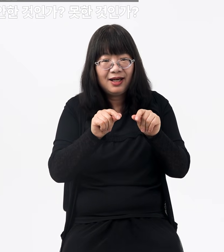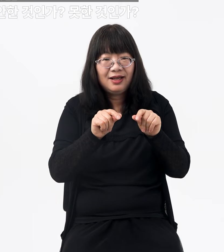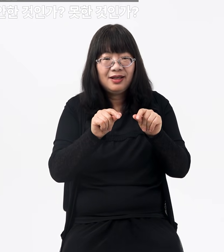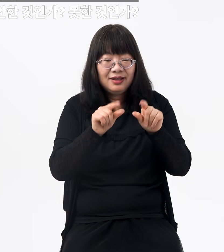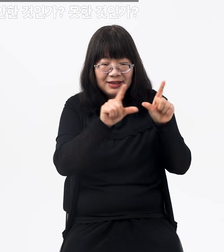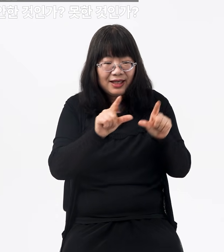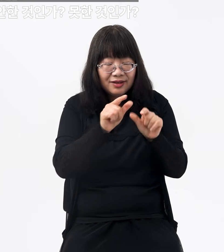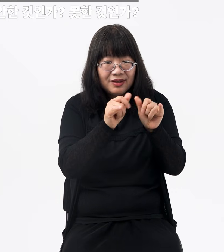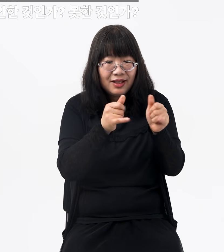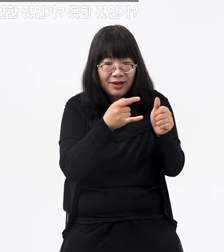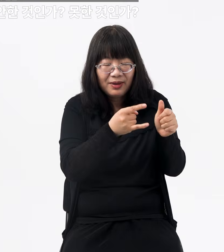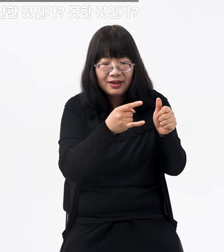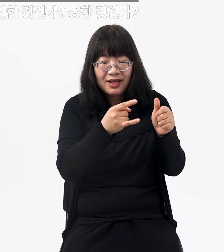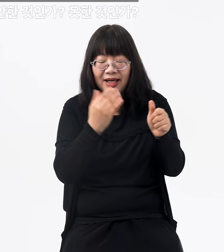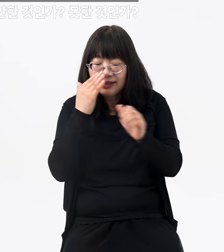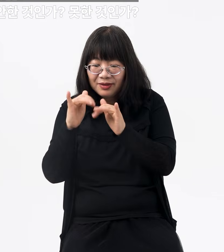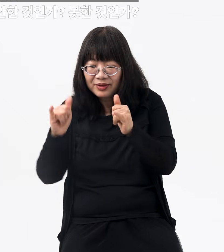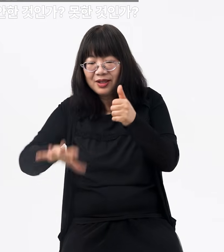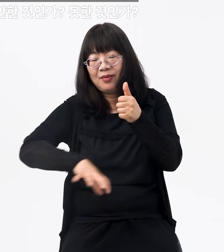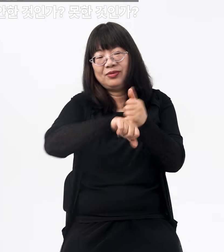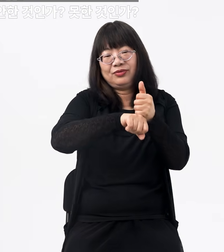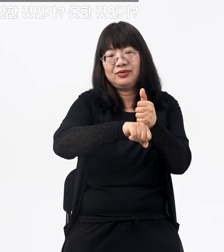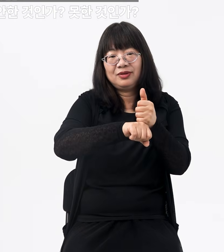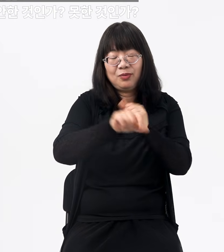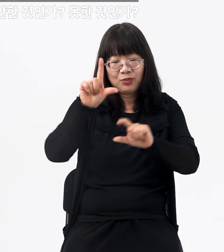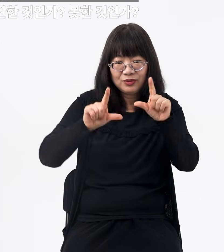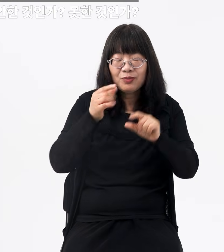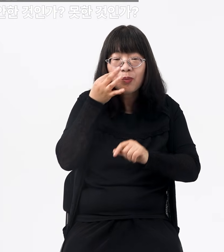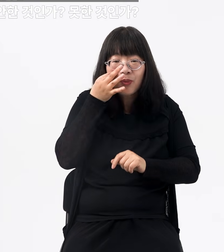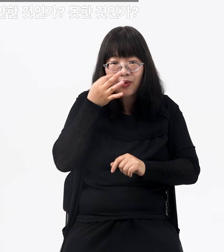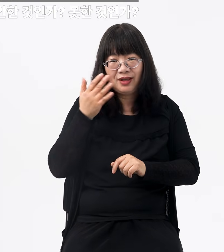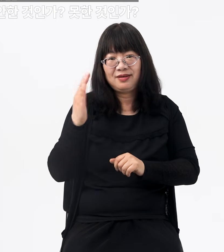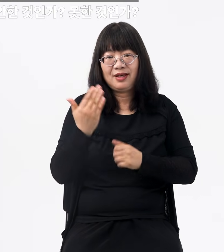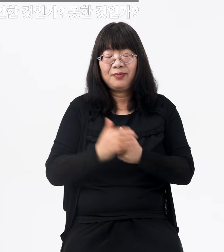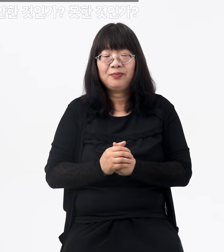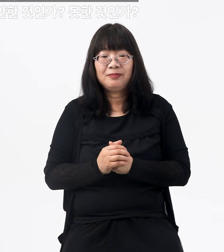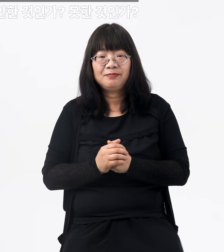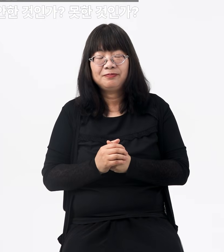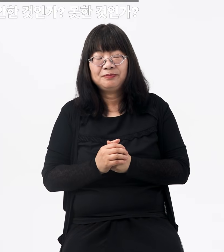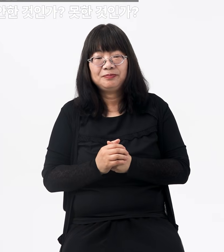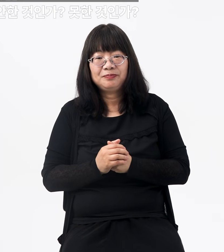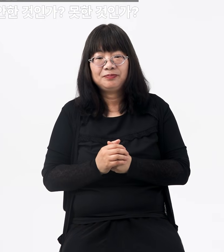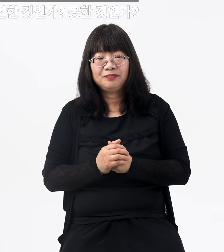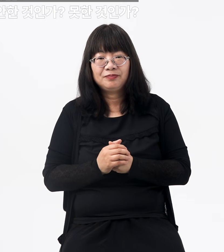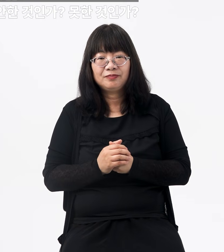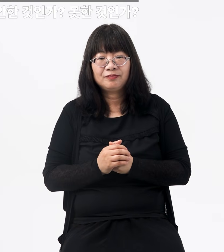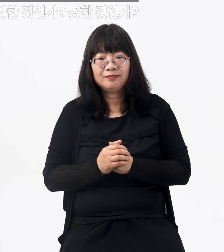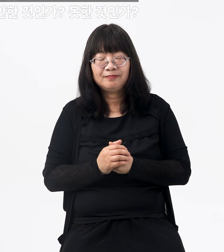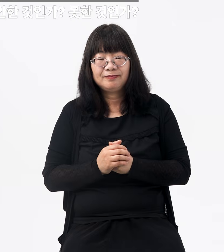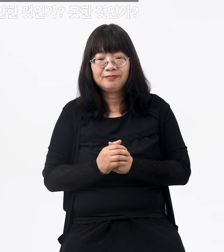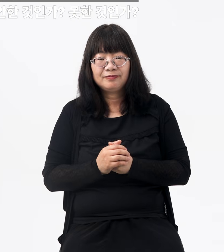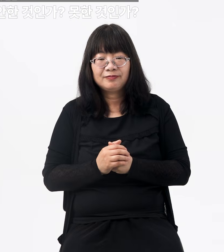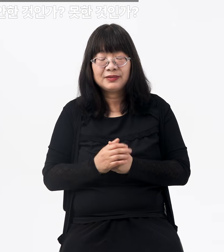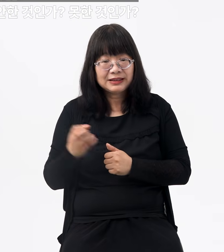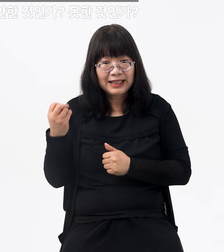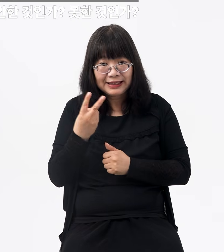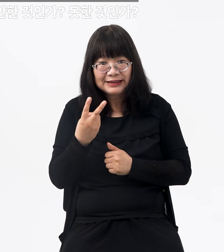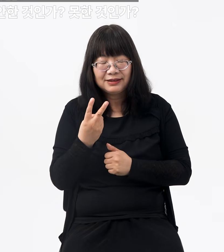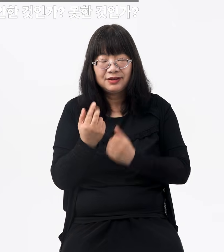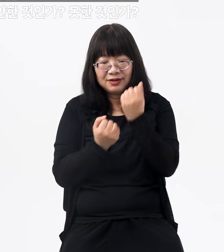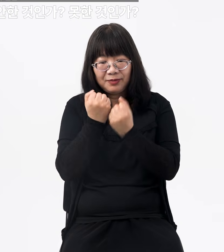있습니다. 결국은 이렇게 된 거죠. 하나의 맥락을 따라서 키워드를 정리해